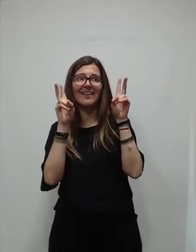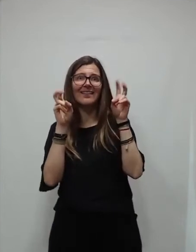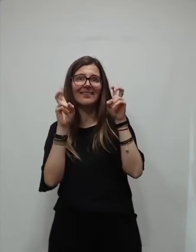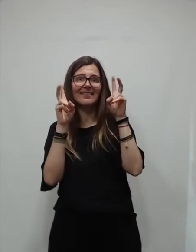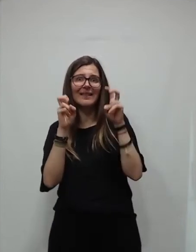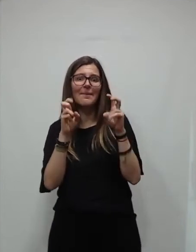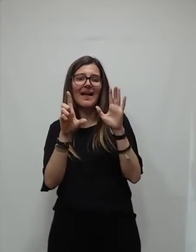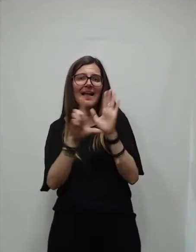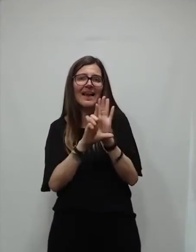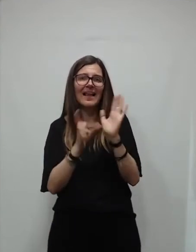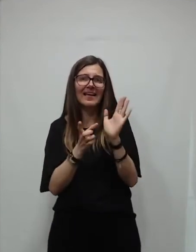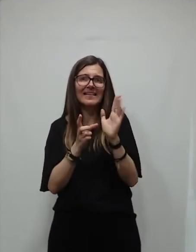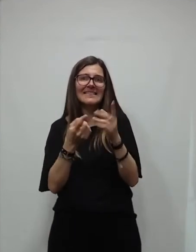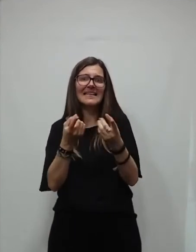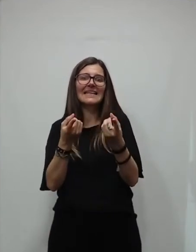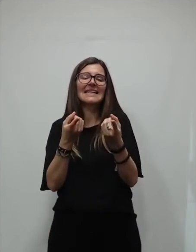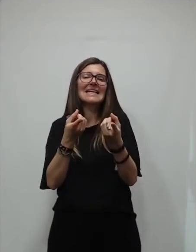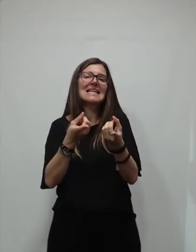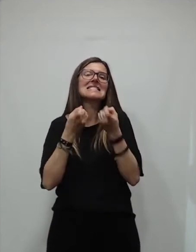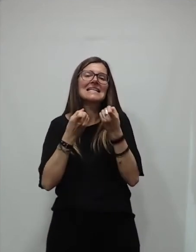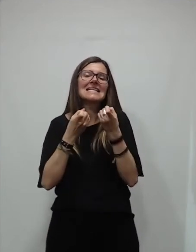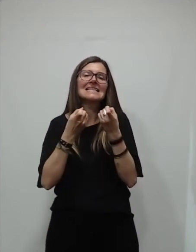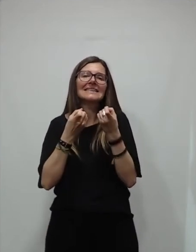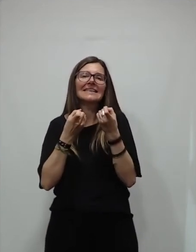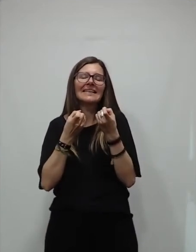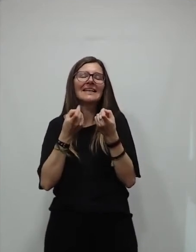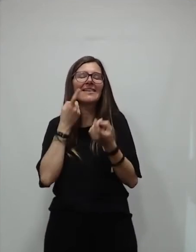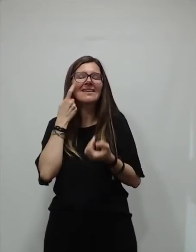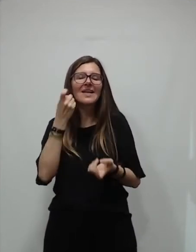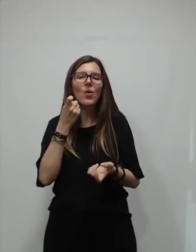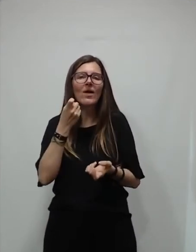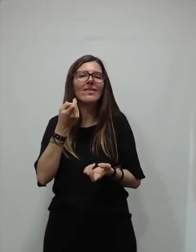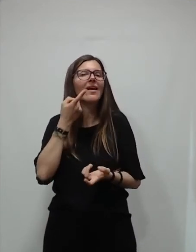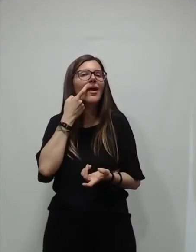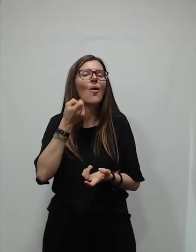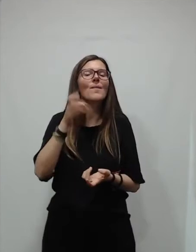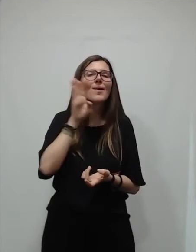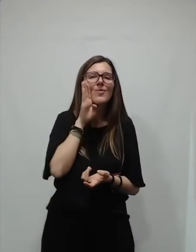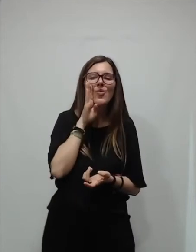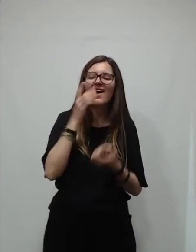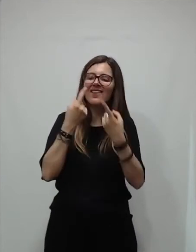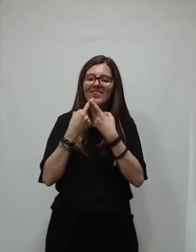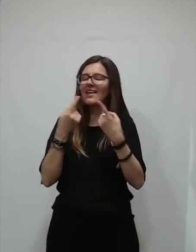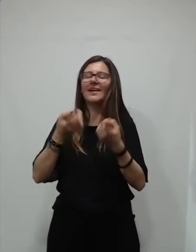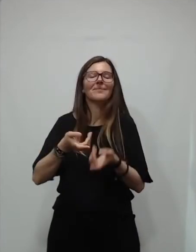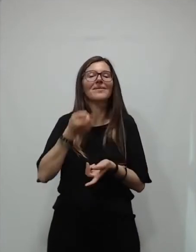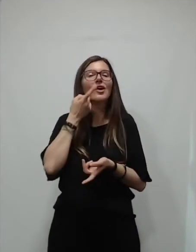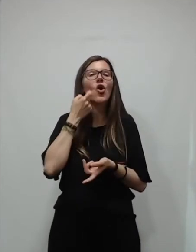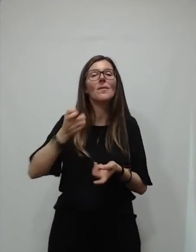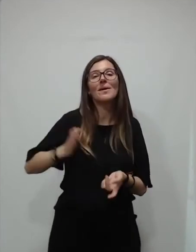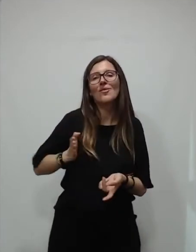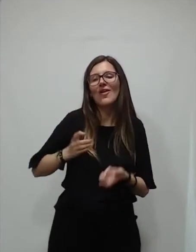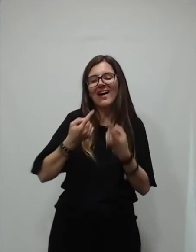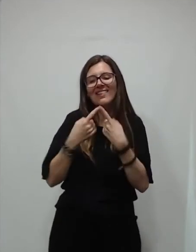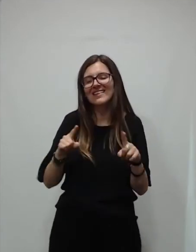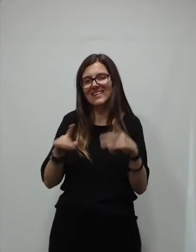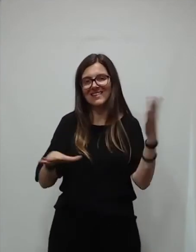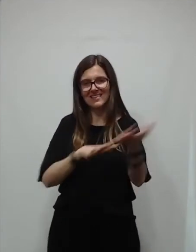de la ley 19.580 es modificar ciertas prácticas de la justicia en lo que refiere a género.